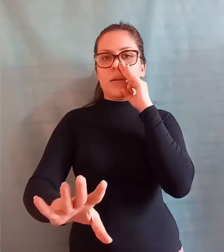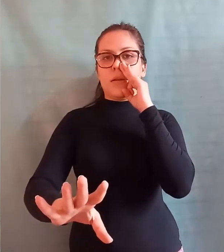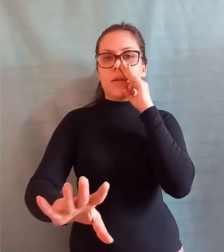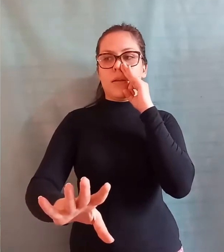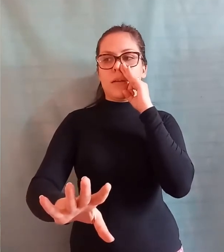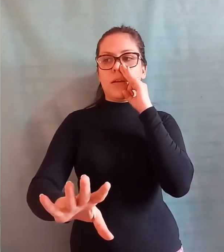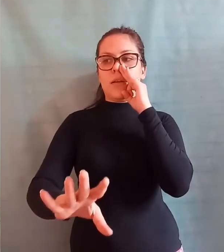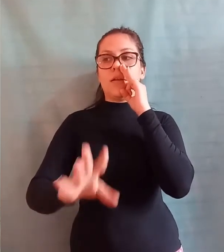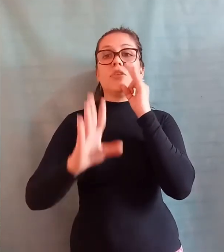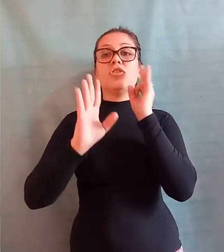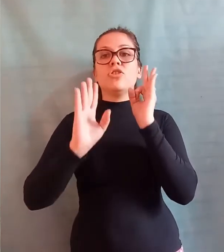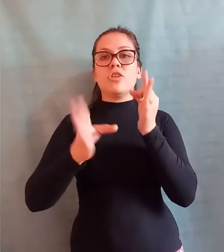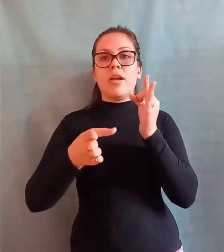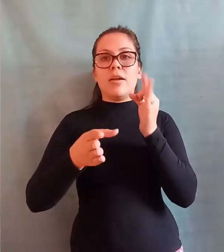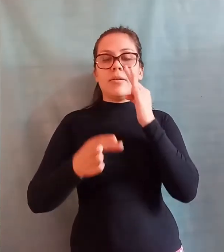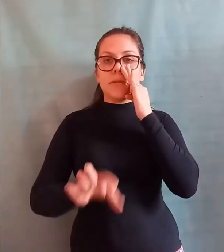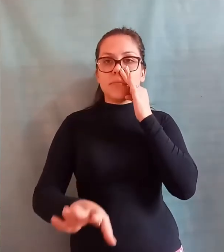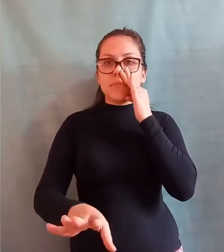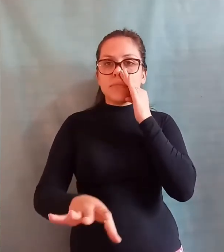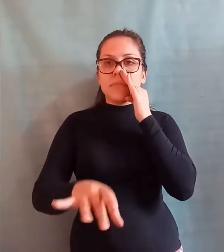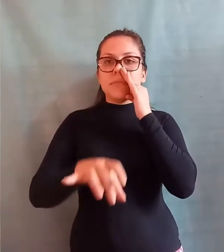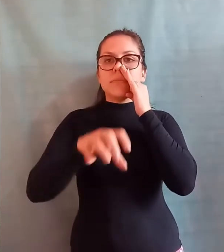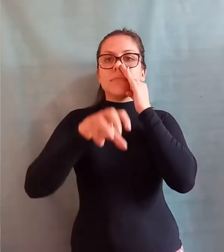Nesse momento, eu já inspiro,